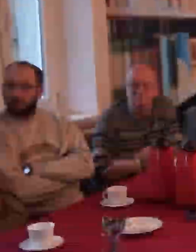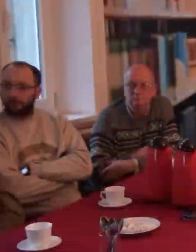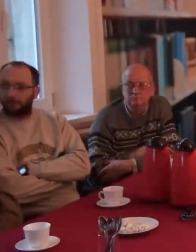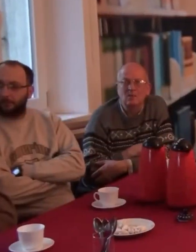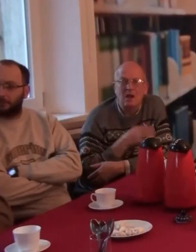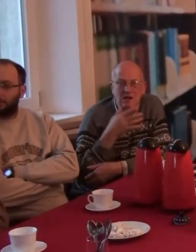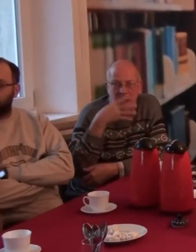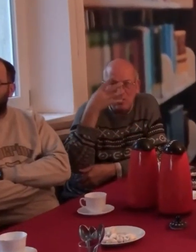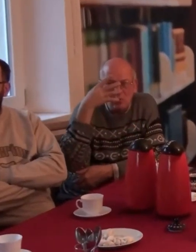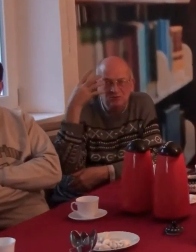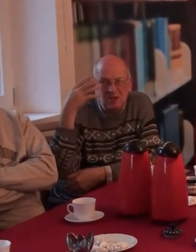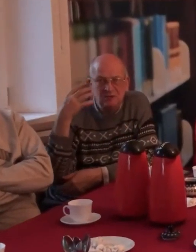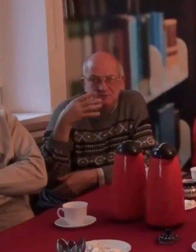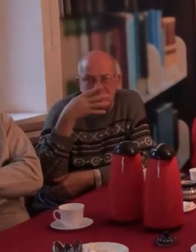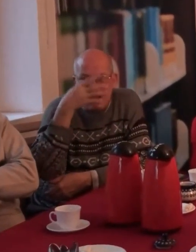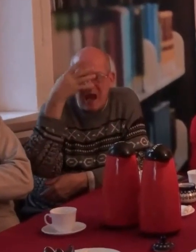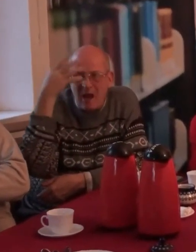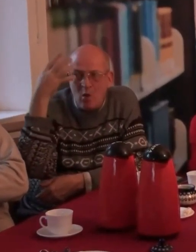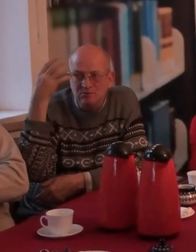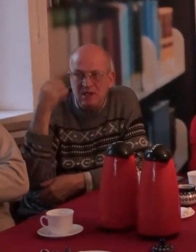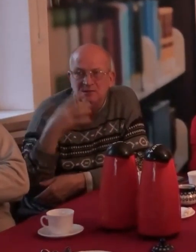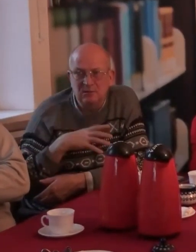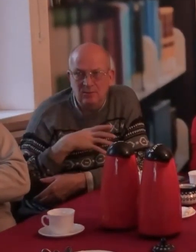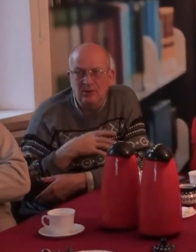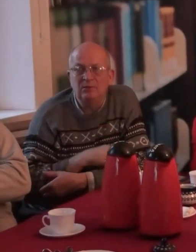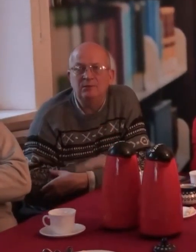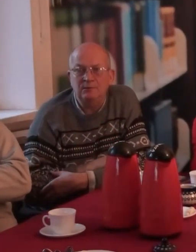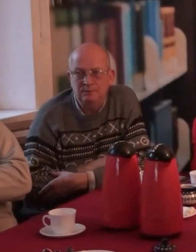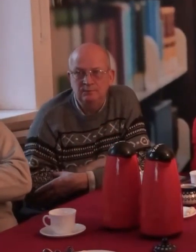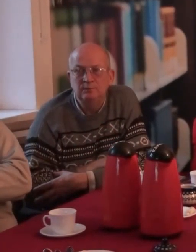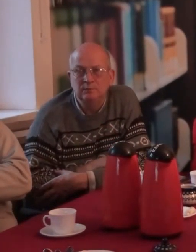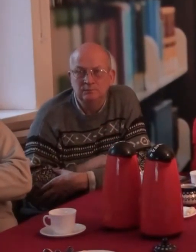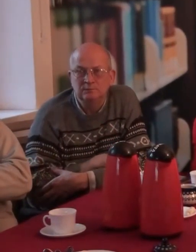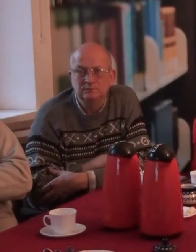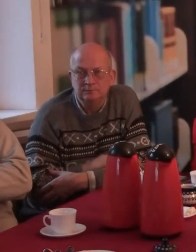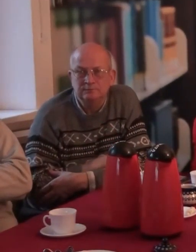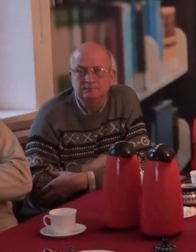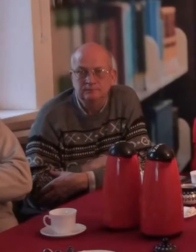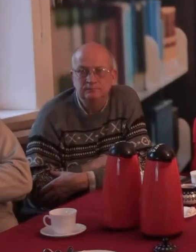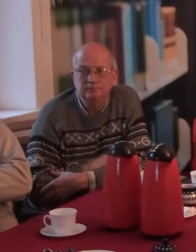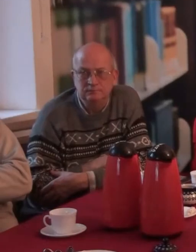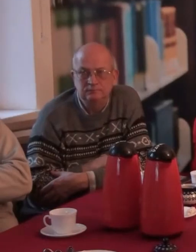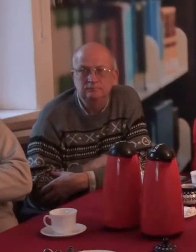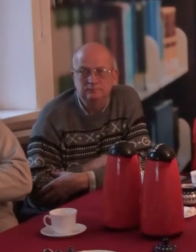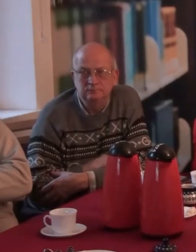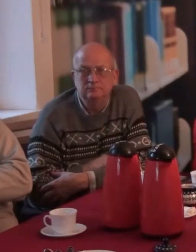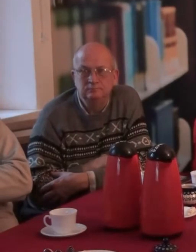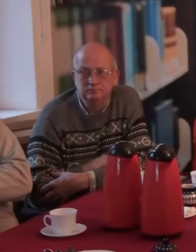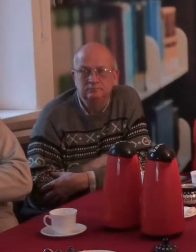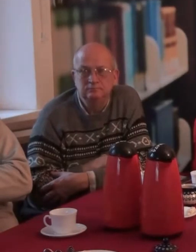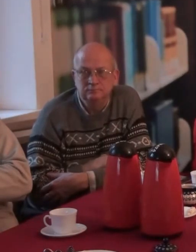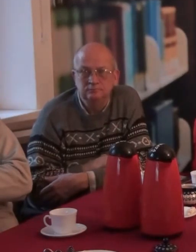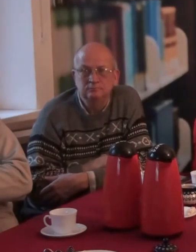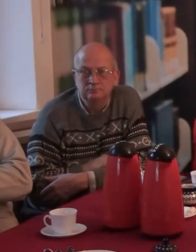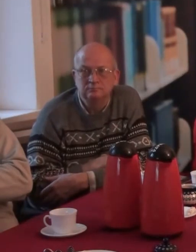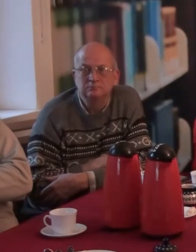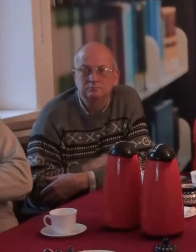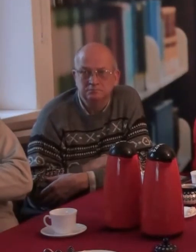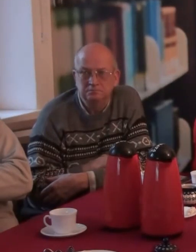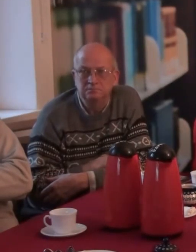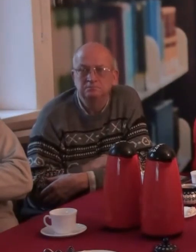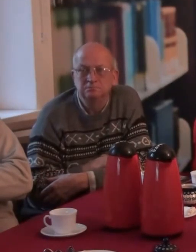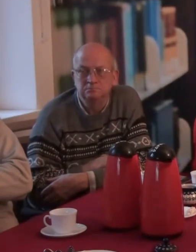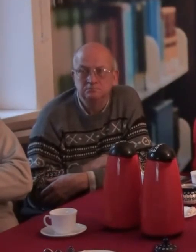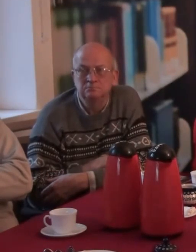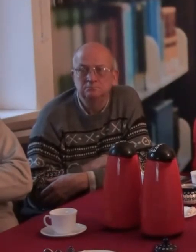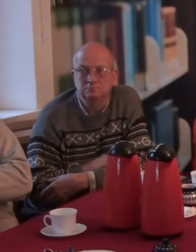pana. I to jest spotkanie z naszym wielkim przyjacielem, panem admirałem Kołodziejczykiem, Piotrem Kołodziejczykiem,